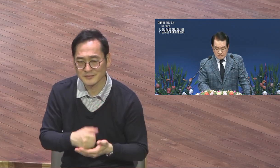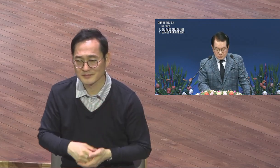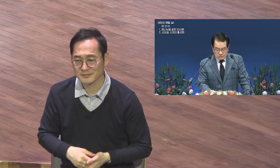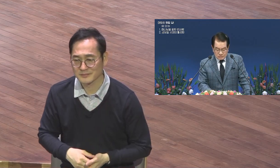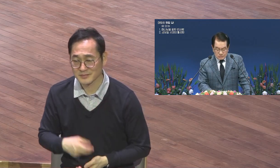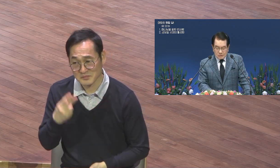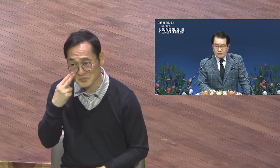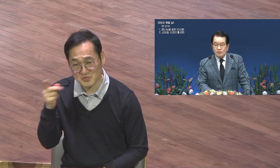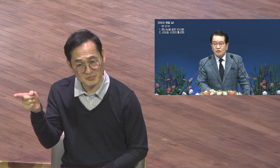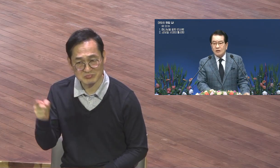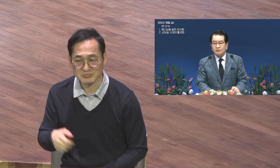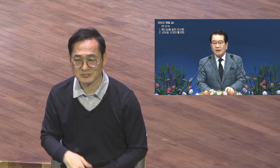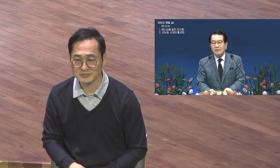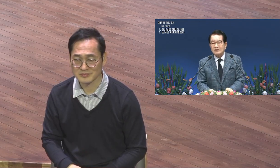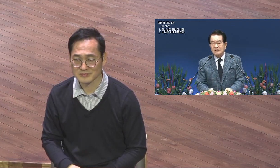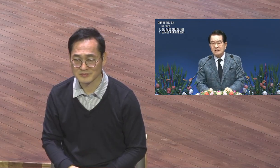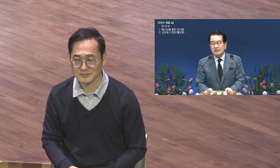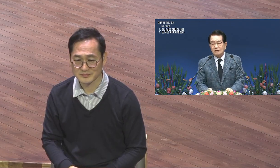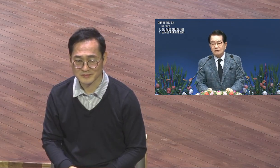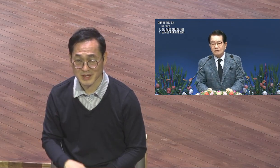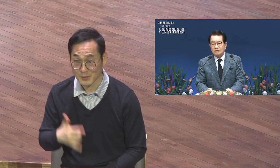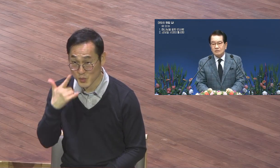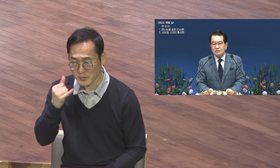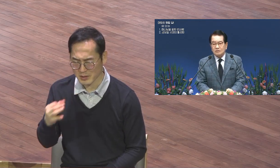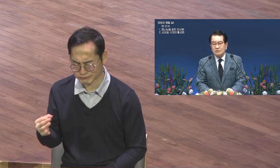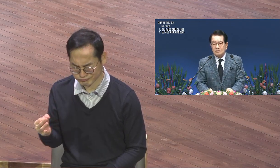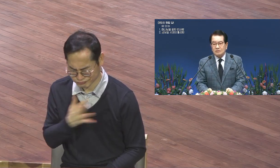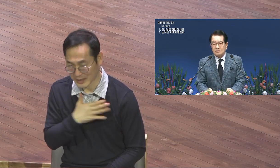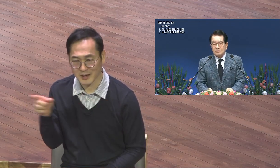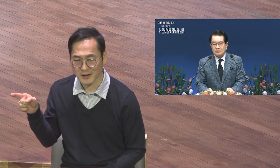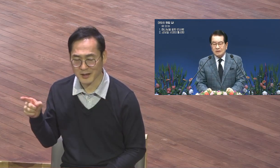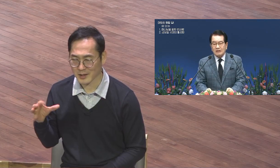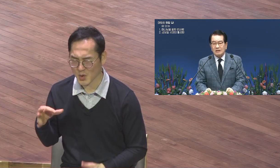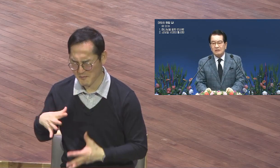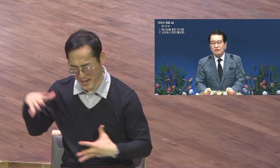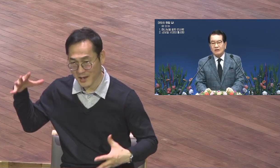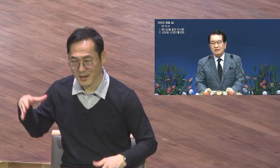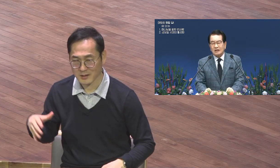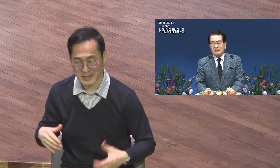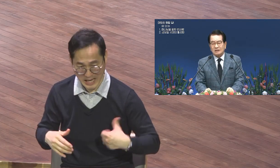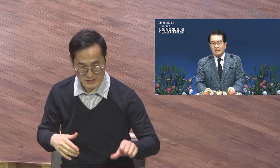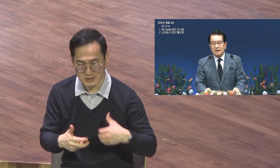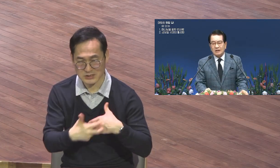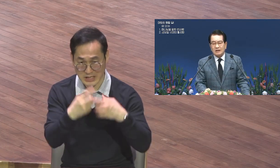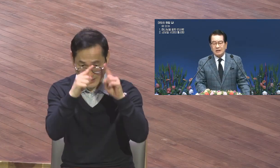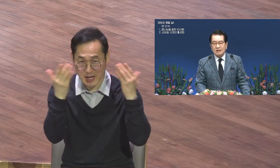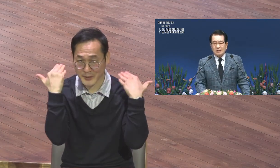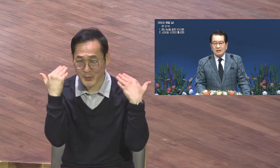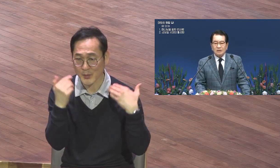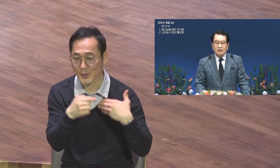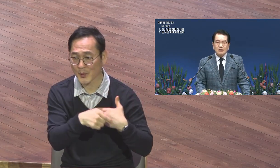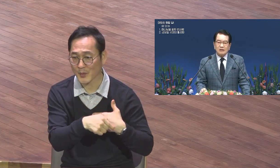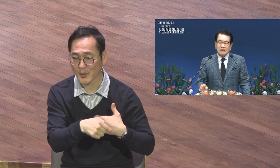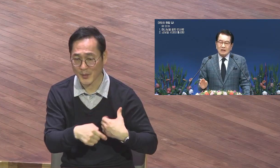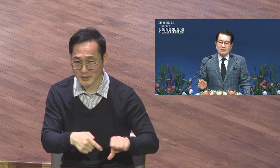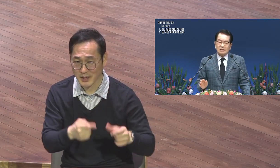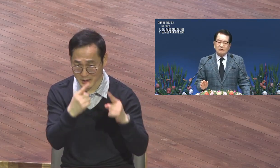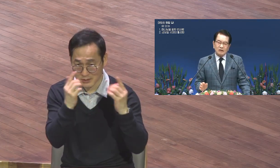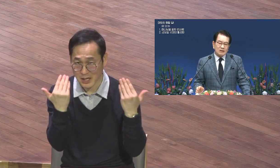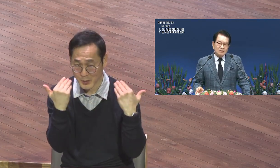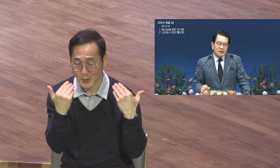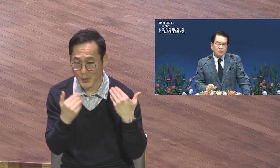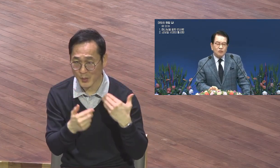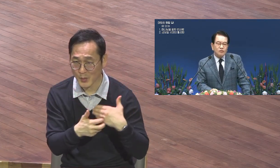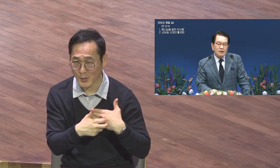미국에서 부모가 백만 장자인데도 아들이 의과대학 다니는데 의과대학을